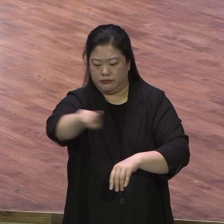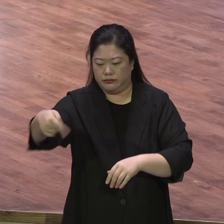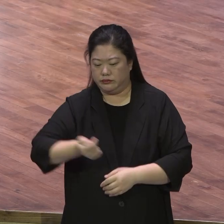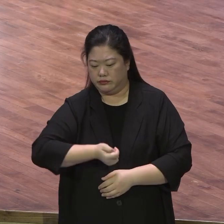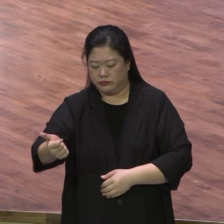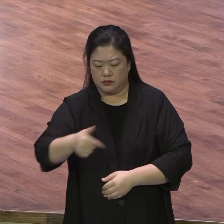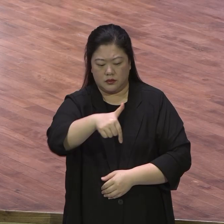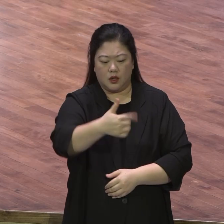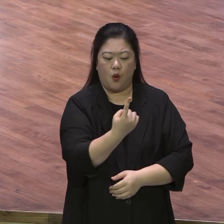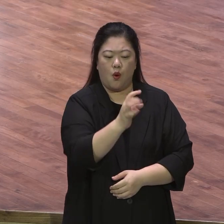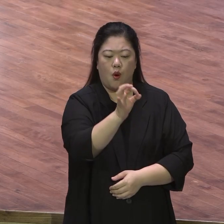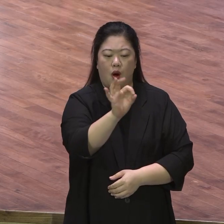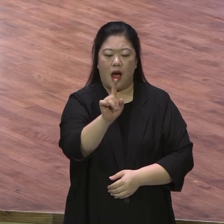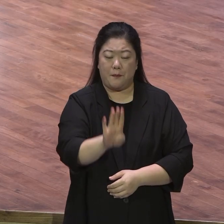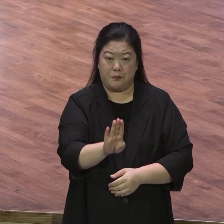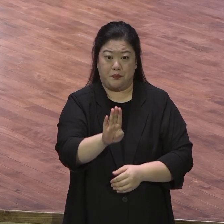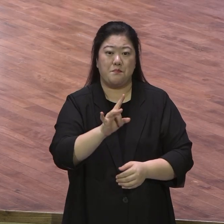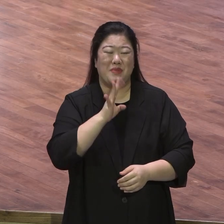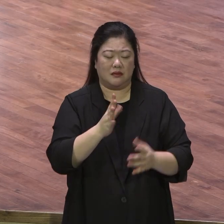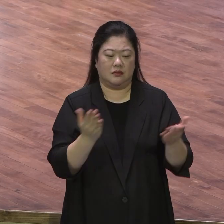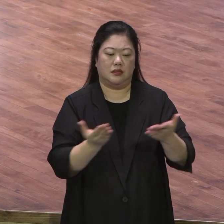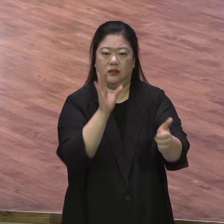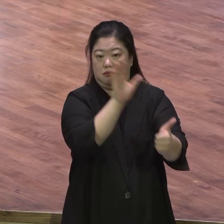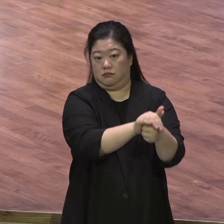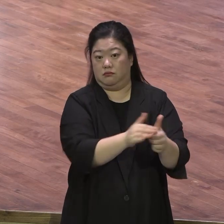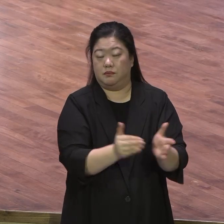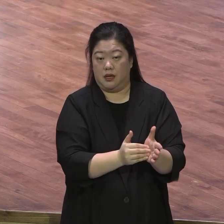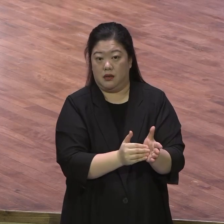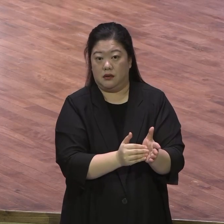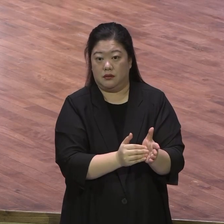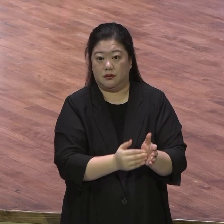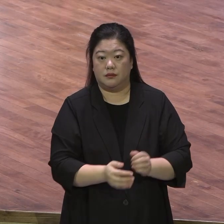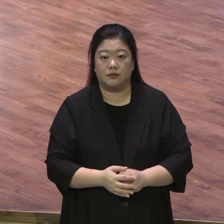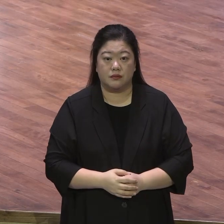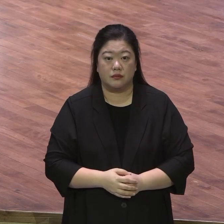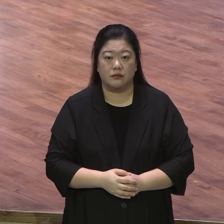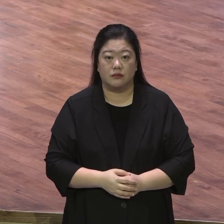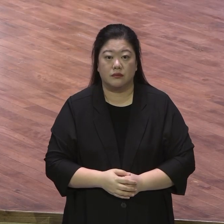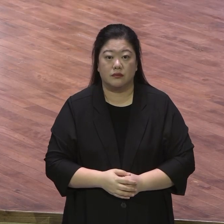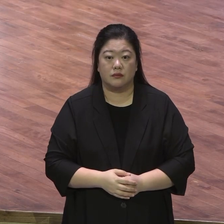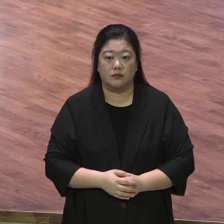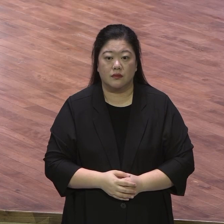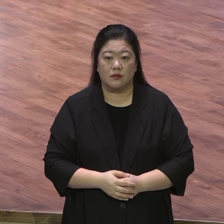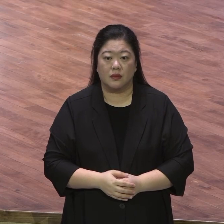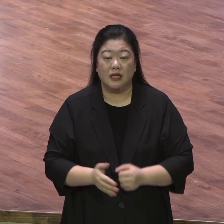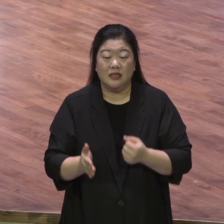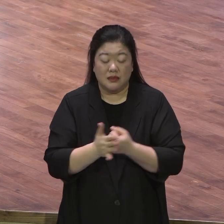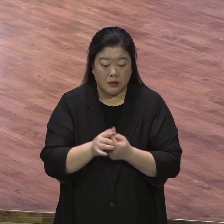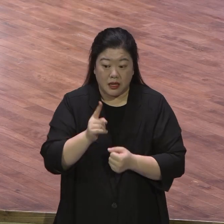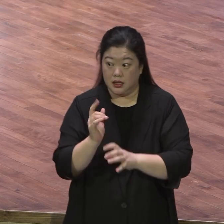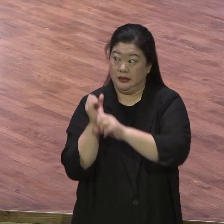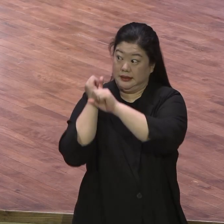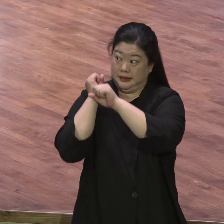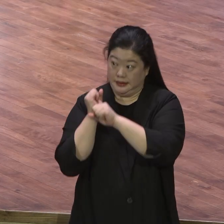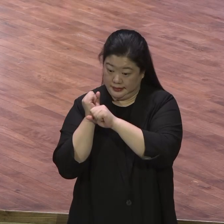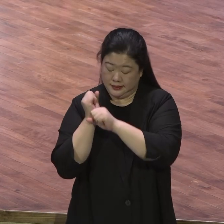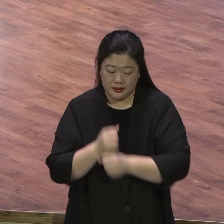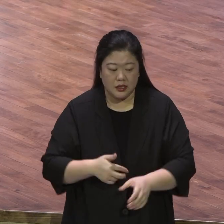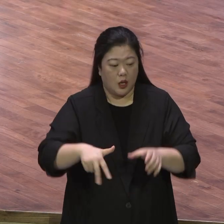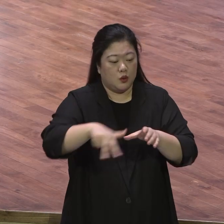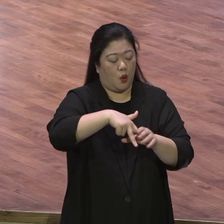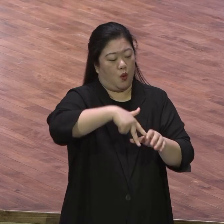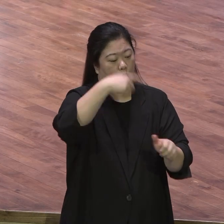바로 고핫 자손이에요 그래서 고라는 백성에게 종교 교육을 시키고 하는 것이 뭐냐